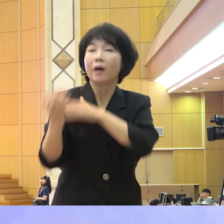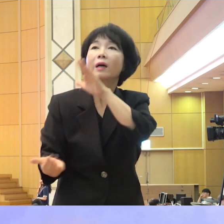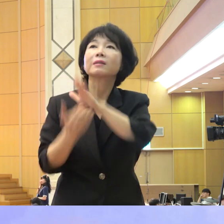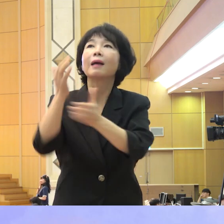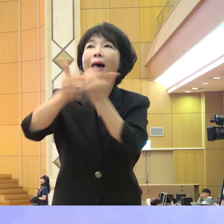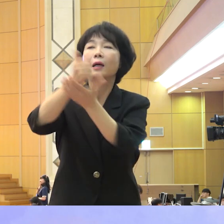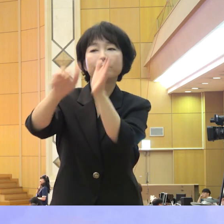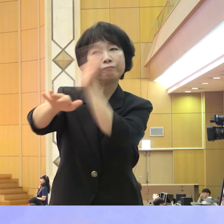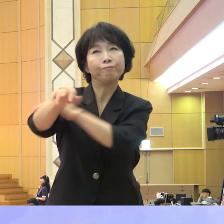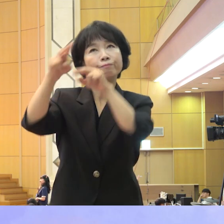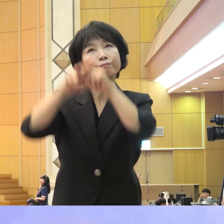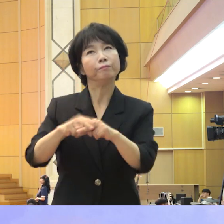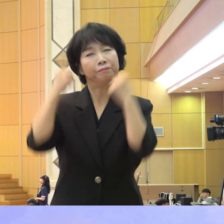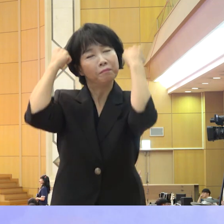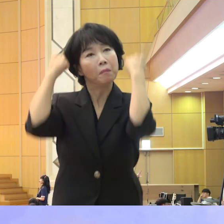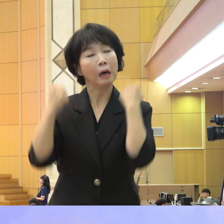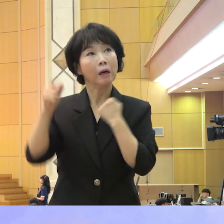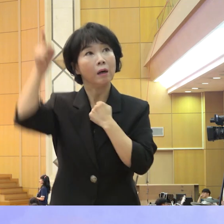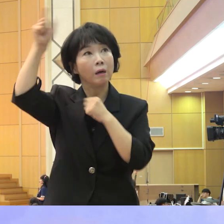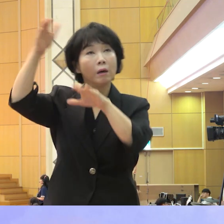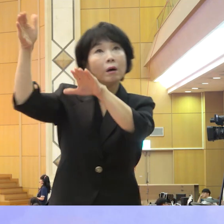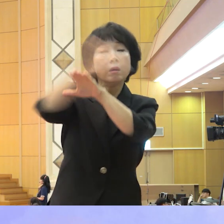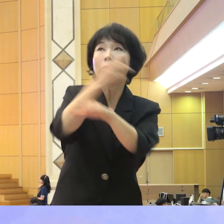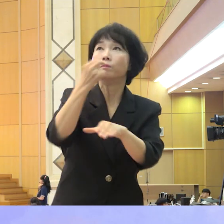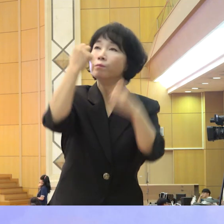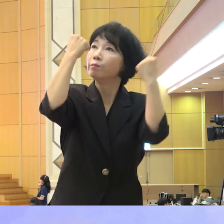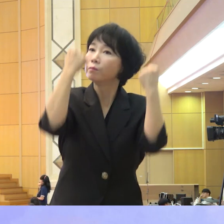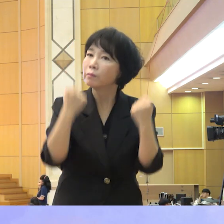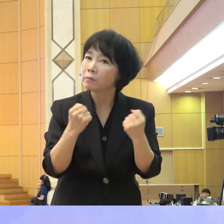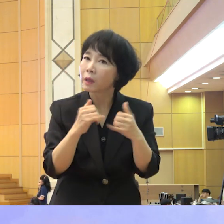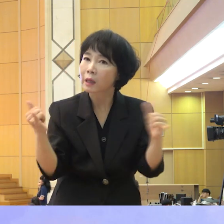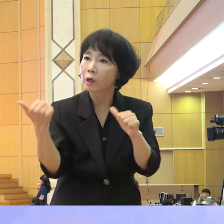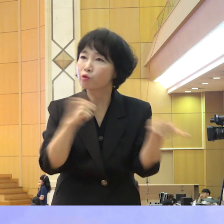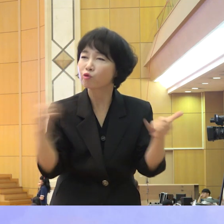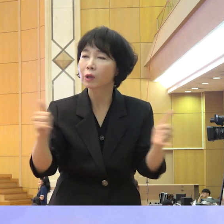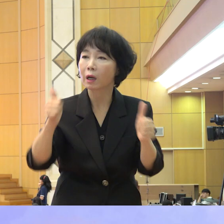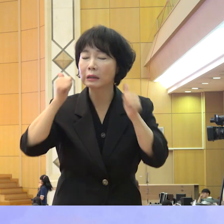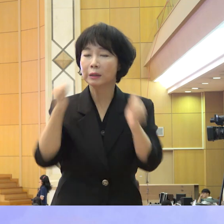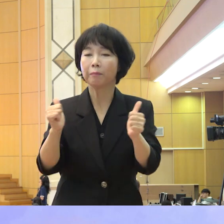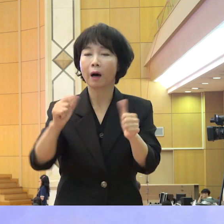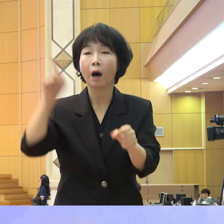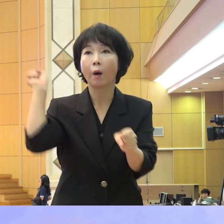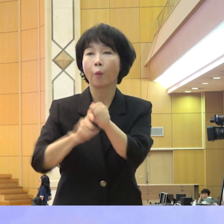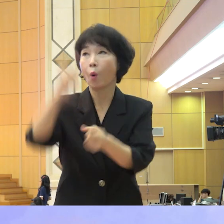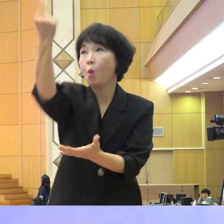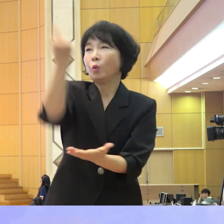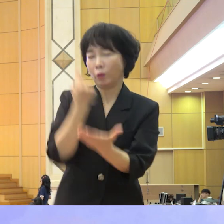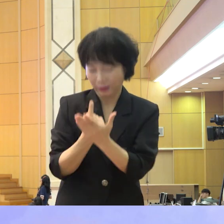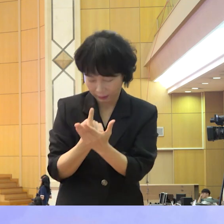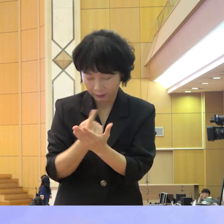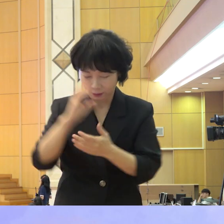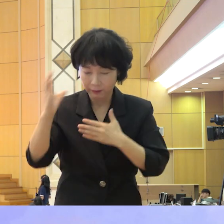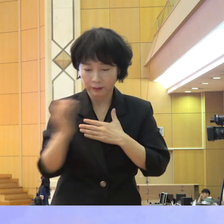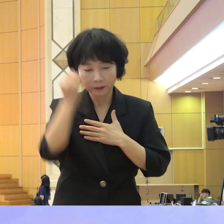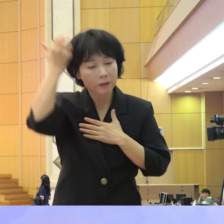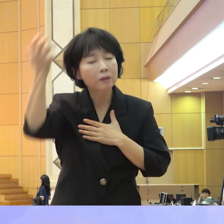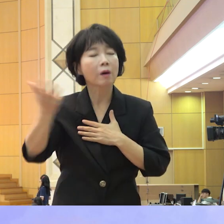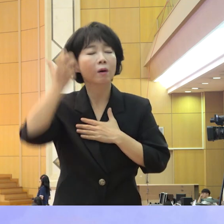오르사 전능하신 하나님 우편에 앉아 계시다가 저류로서 산자와 죽은 자를 심판하러